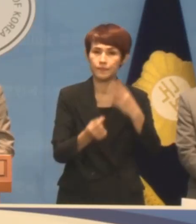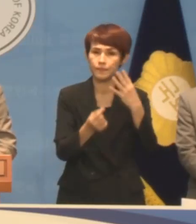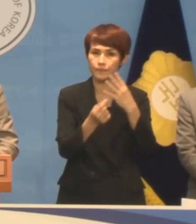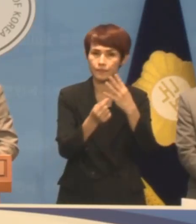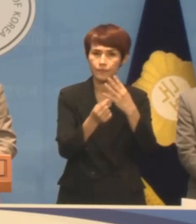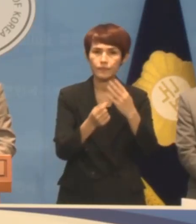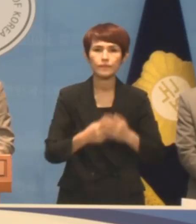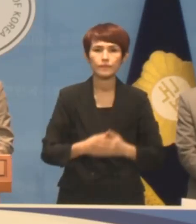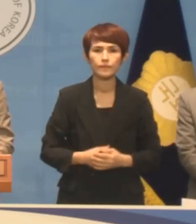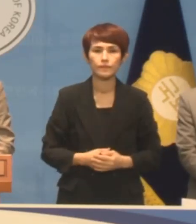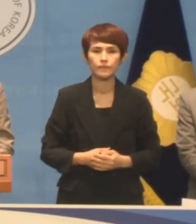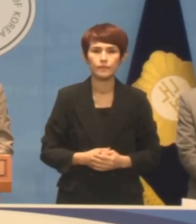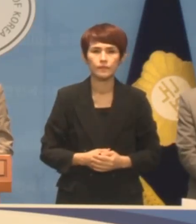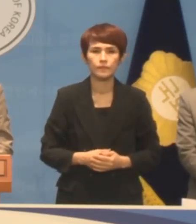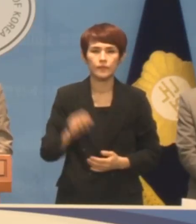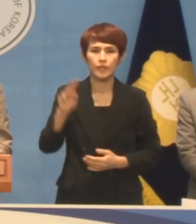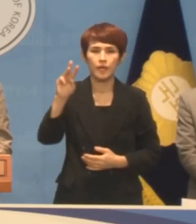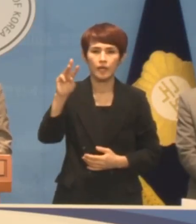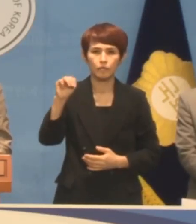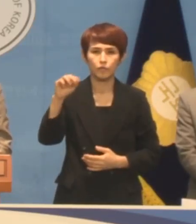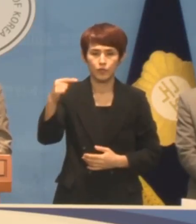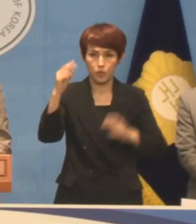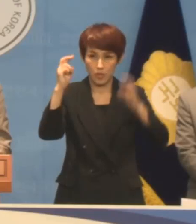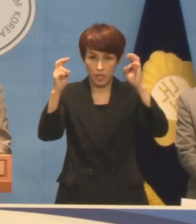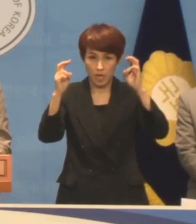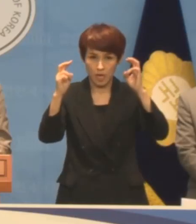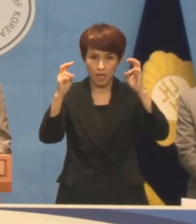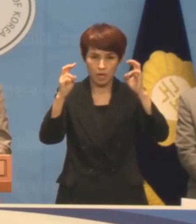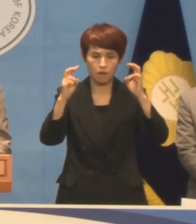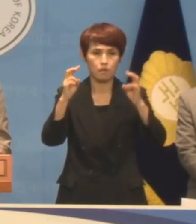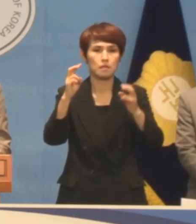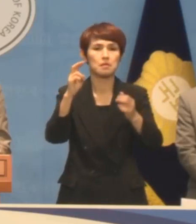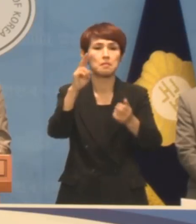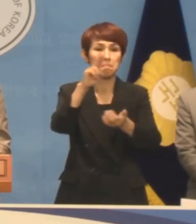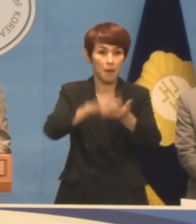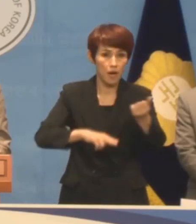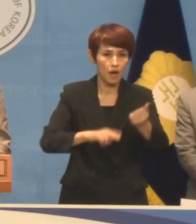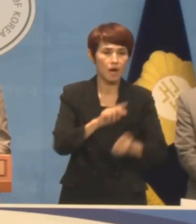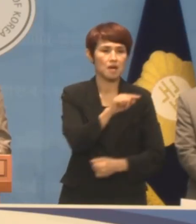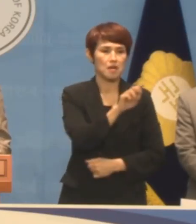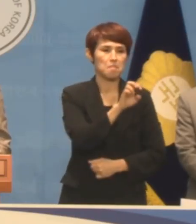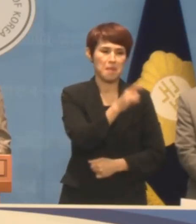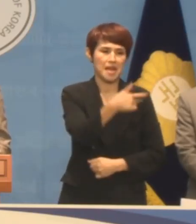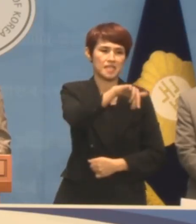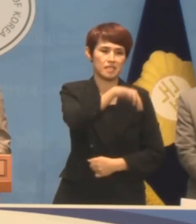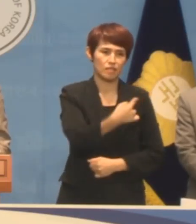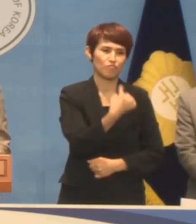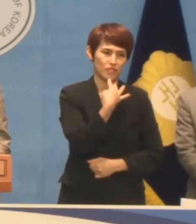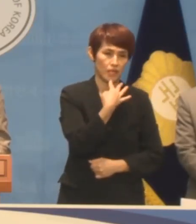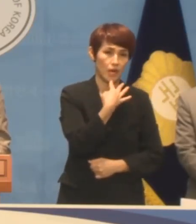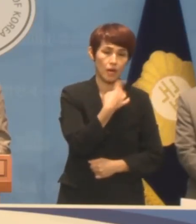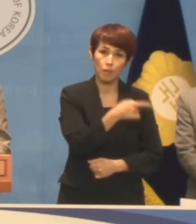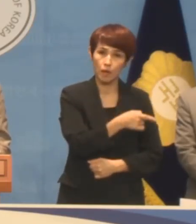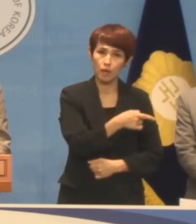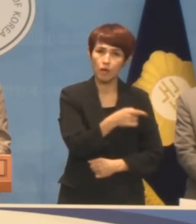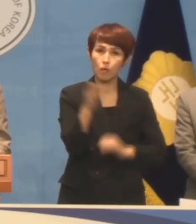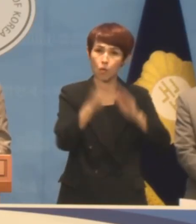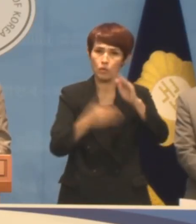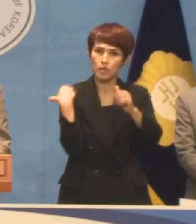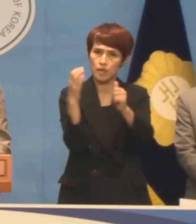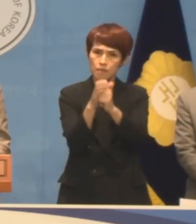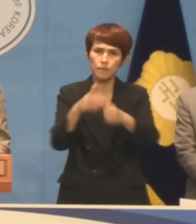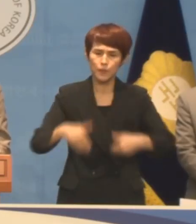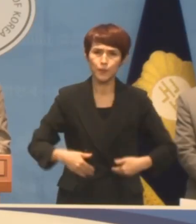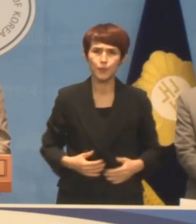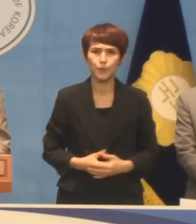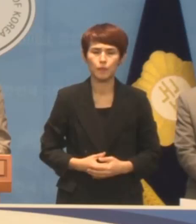마지막으로 MG손보의 매각은 메리츠 화재 말고는 방법이 없다고 말하는 예보와 금융당국 공적 책임을 다해야